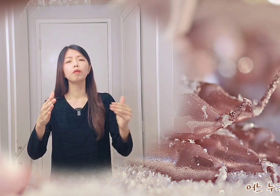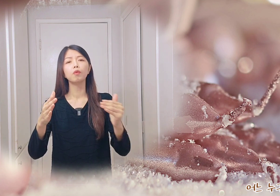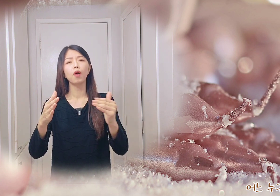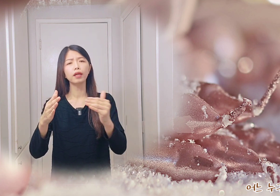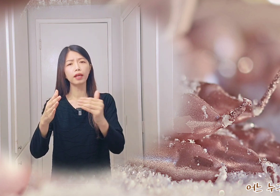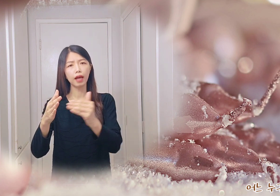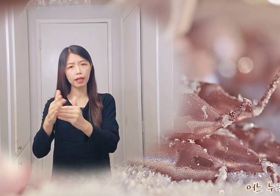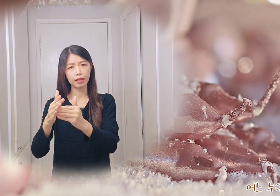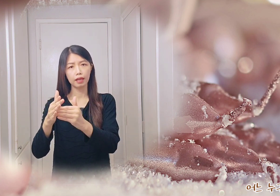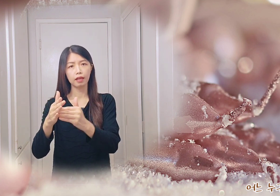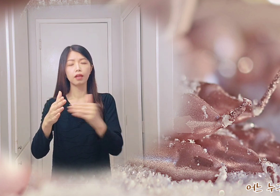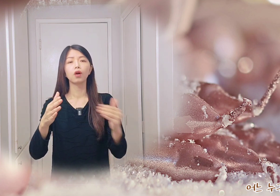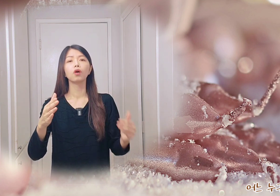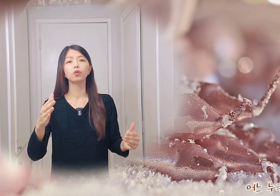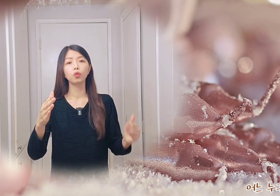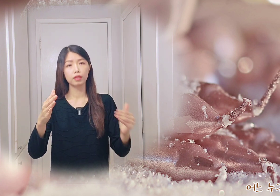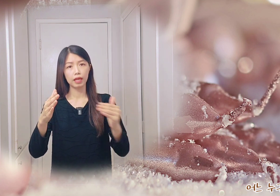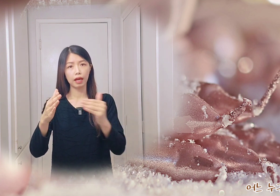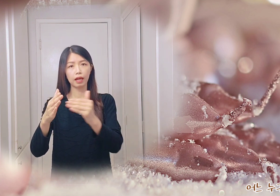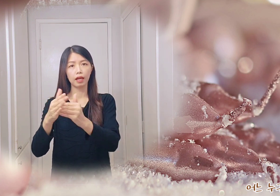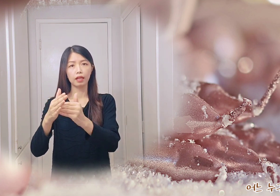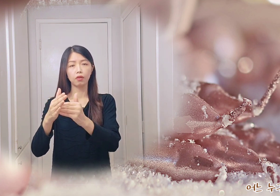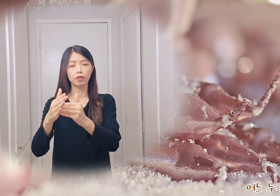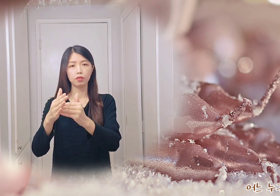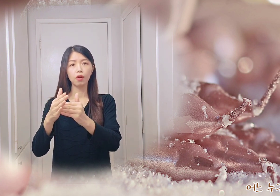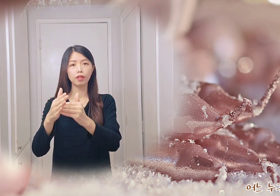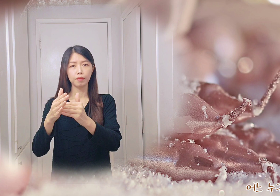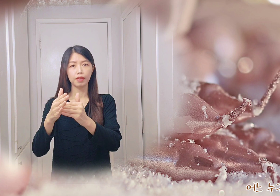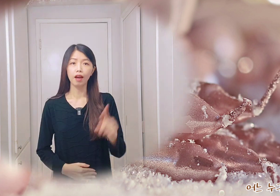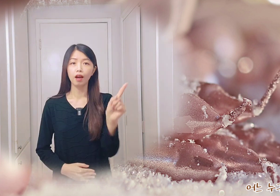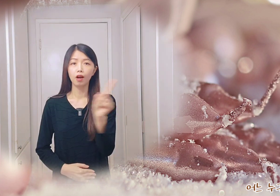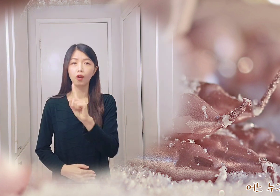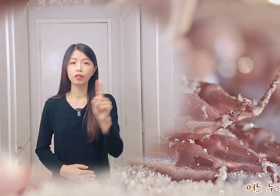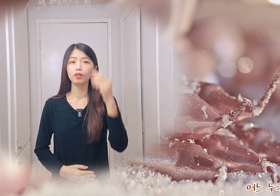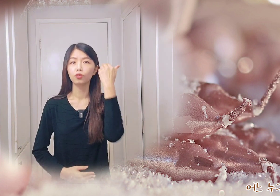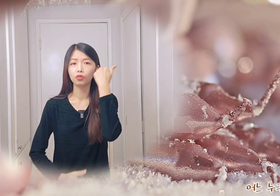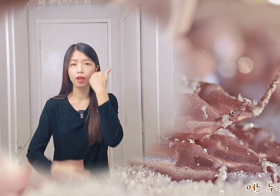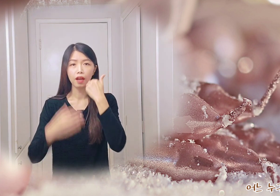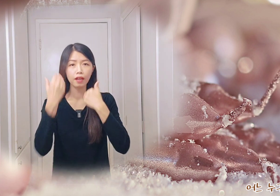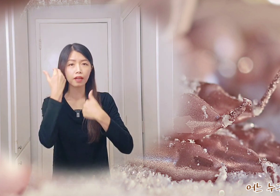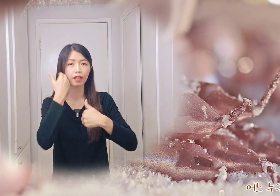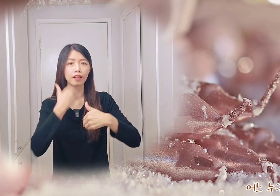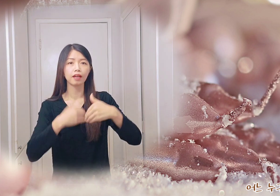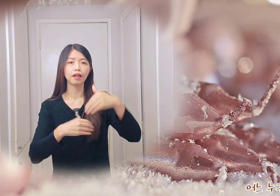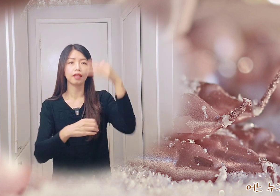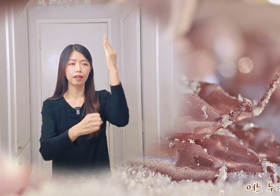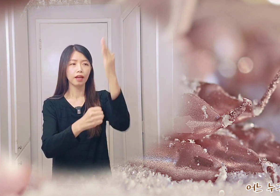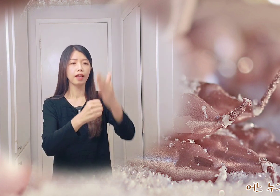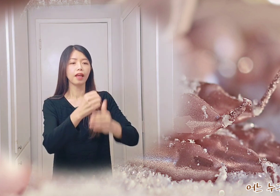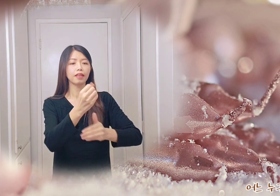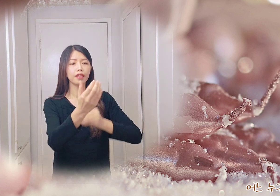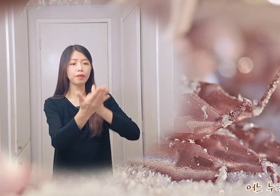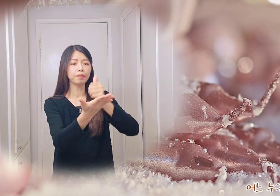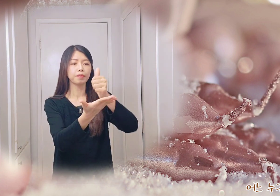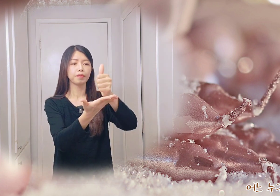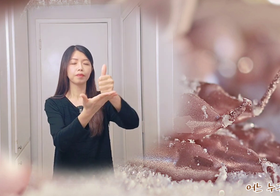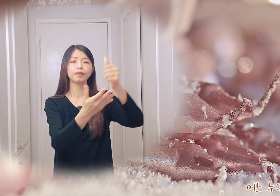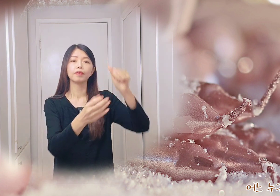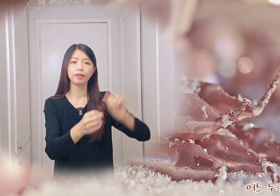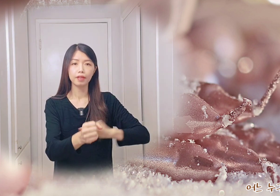해주시면 뭐뭐 하기까지, 도착 이런 뜻의 수어가 됩니다. 어느 누구나